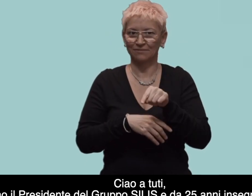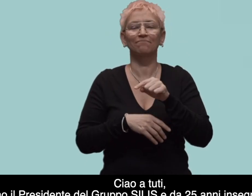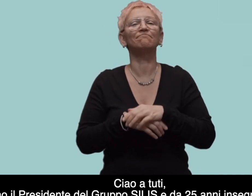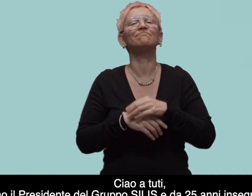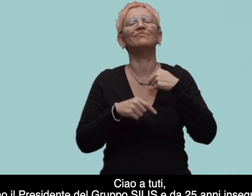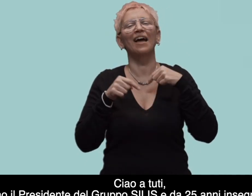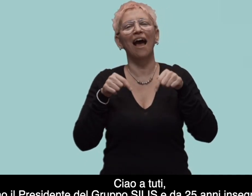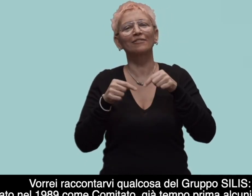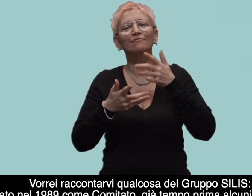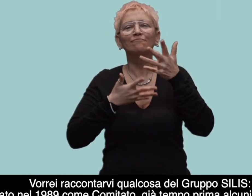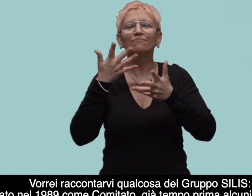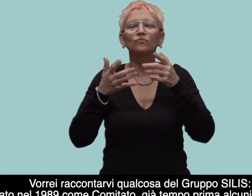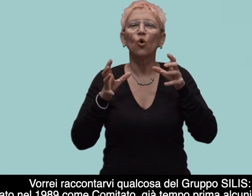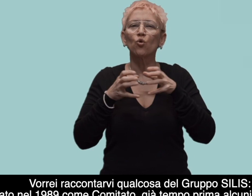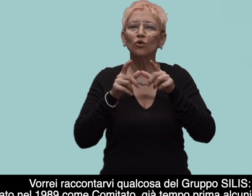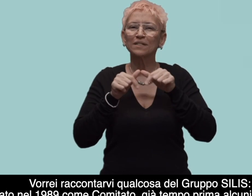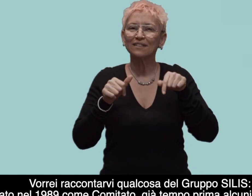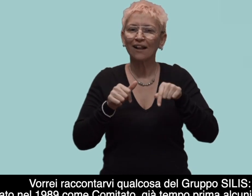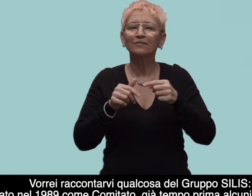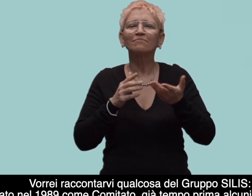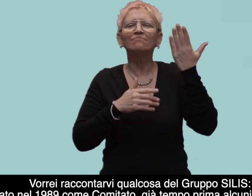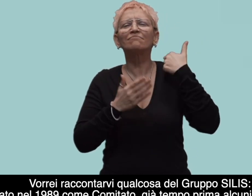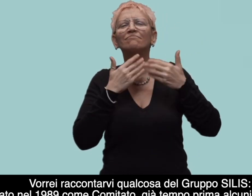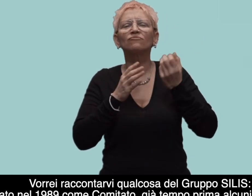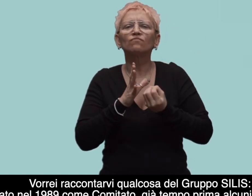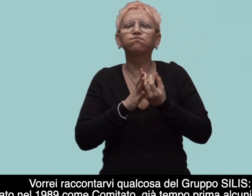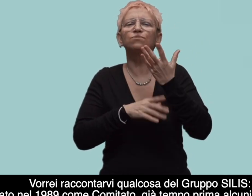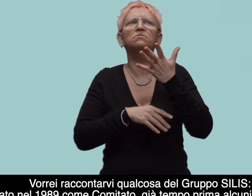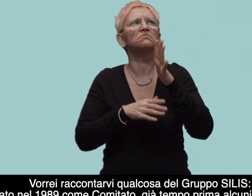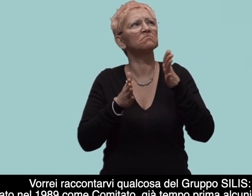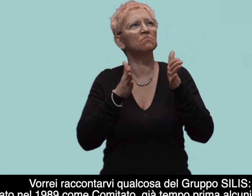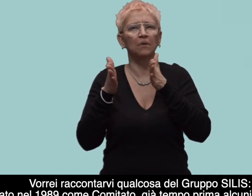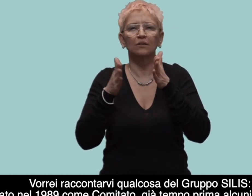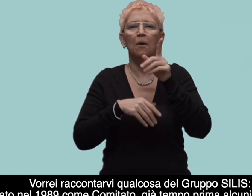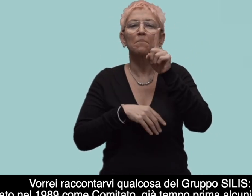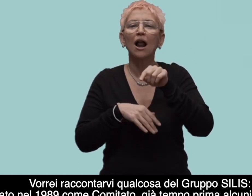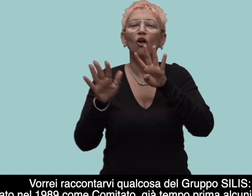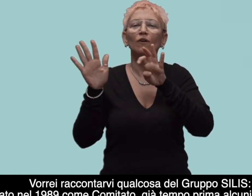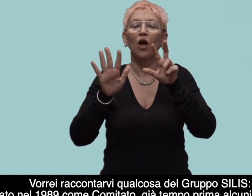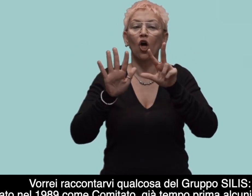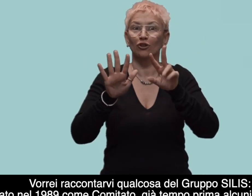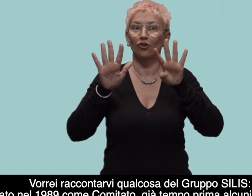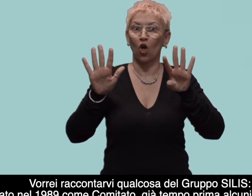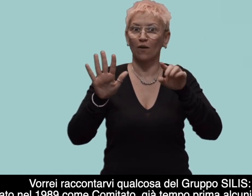vorrei raccontarvi qualcosa del gruppo silis è nato nel 1989 come il comitato